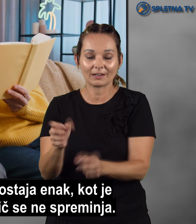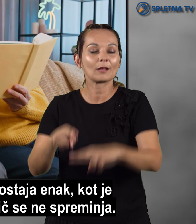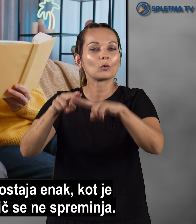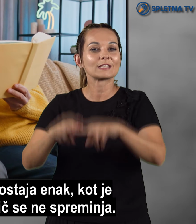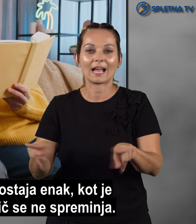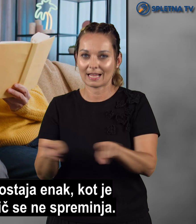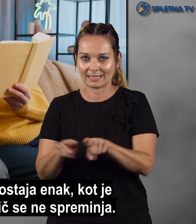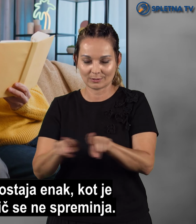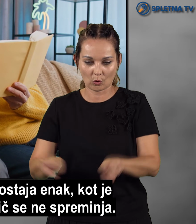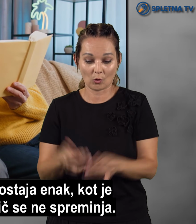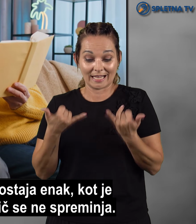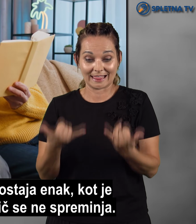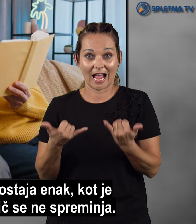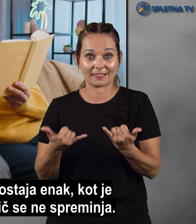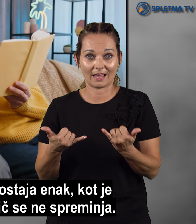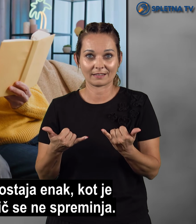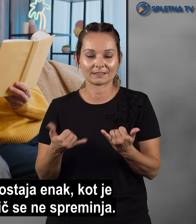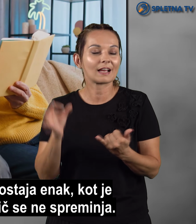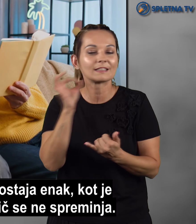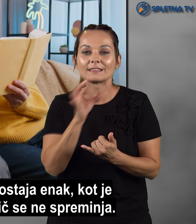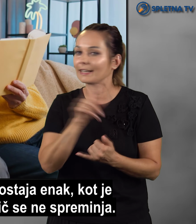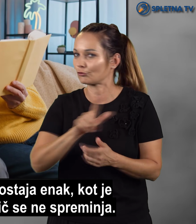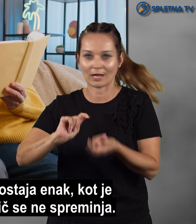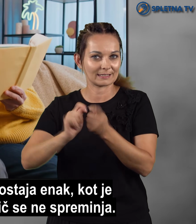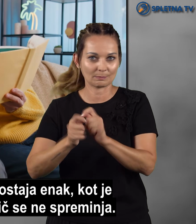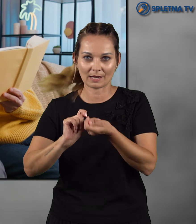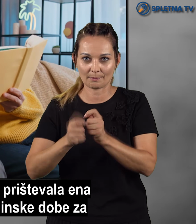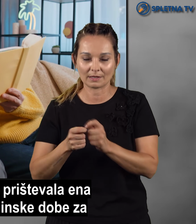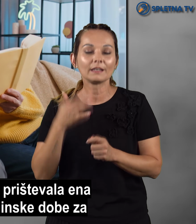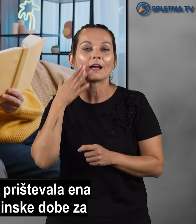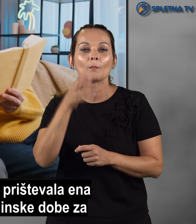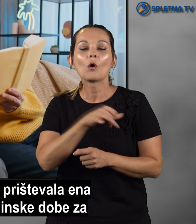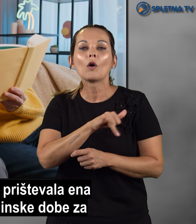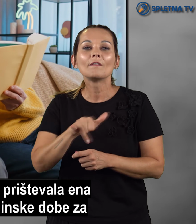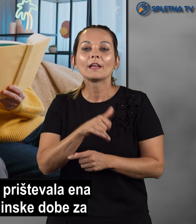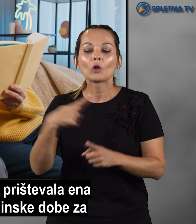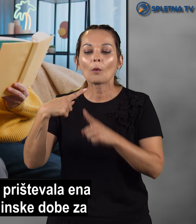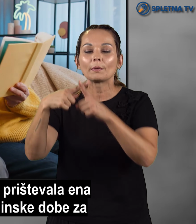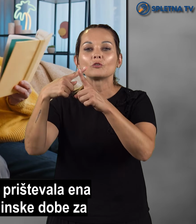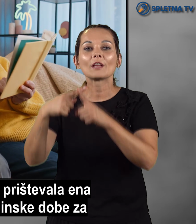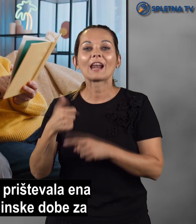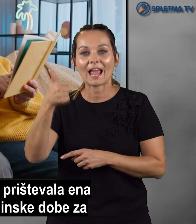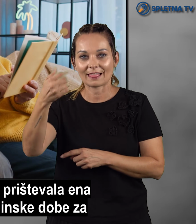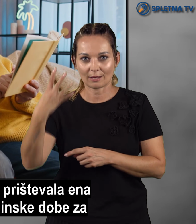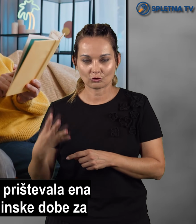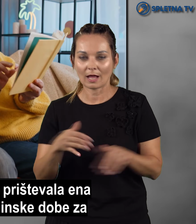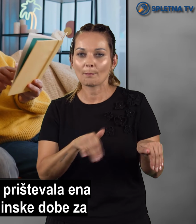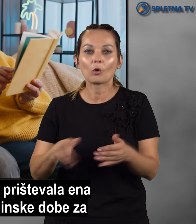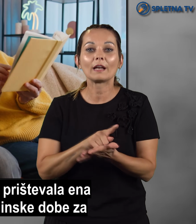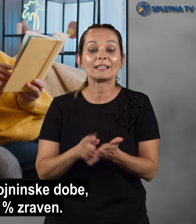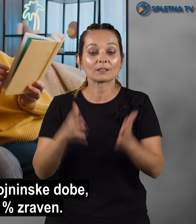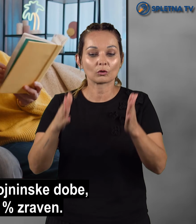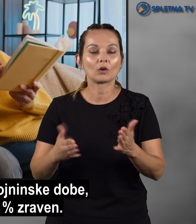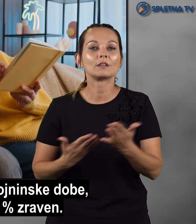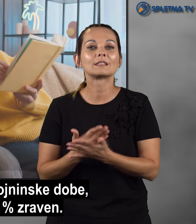ostaja enak, kot je danes. To je čisto nič se ne spreminja. Še vedno se bo prištevala 1/4 pokojninske dobe,